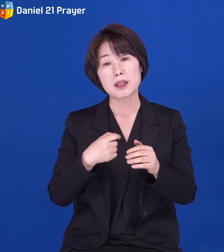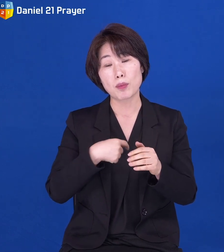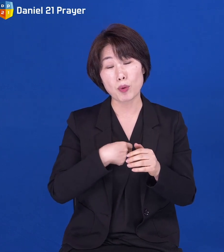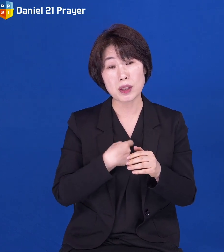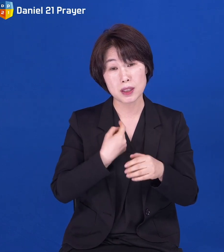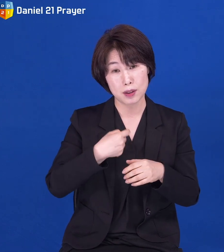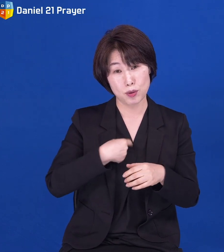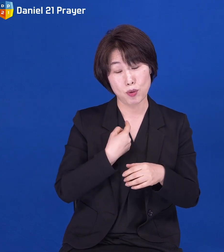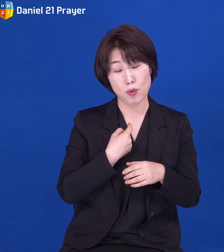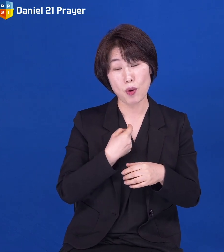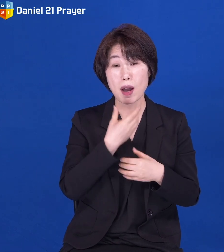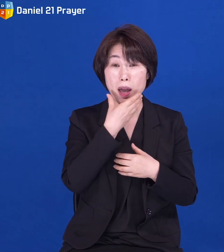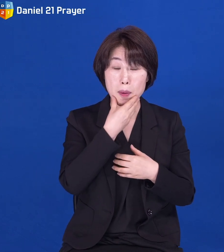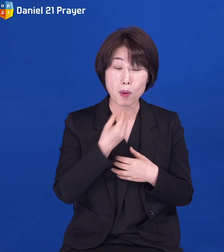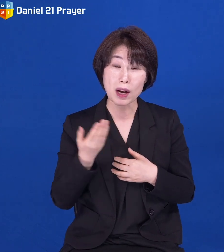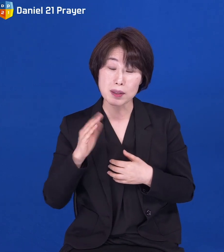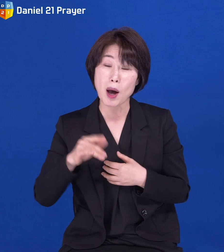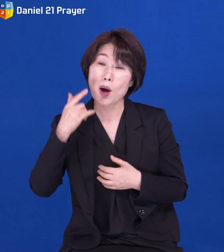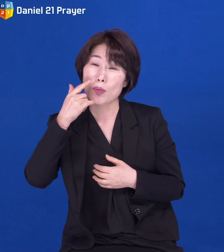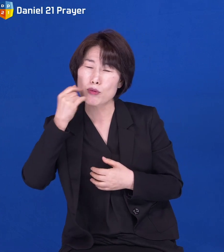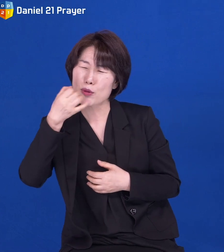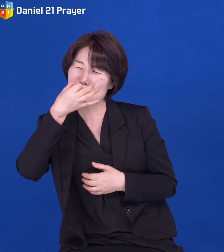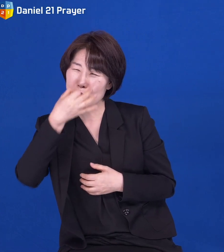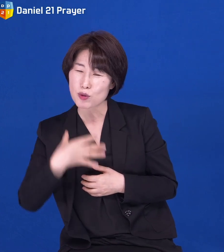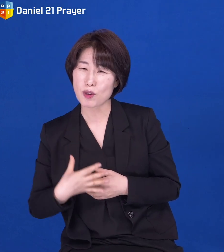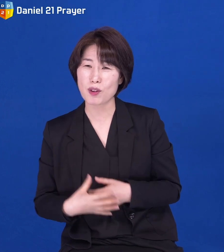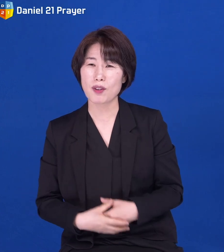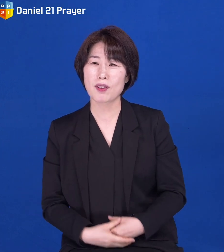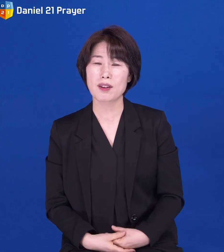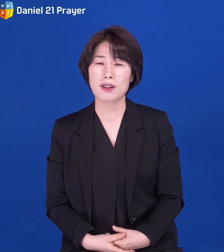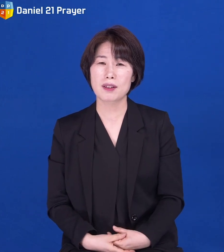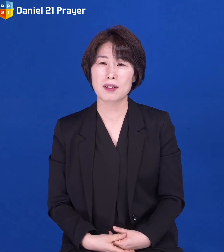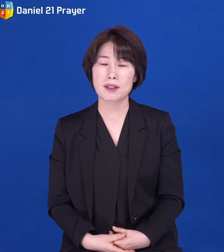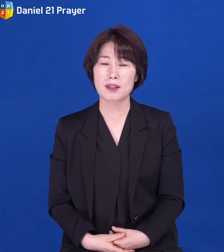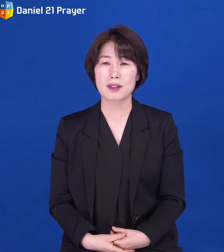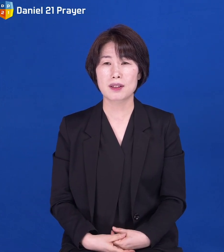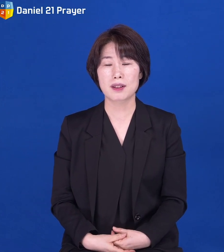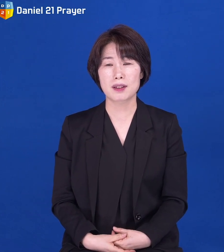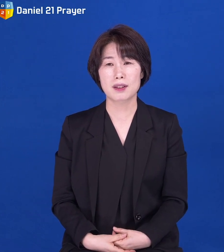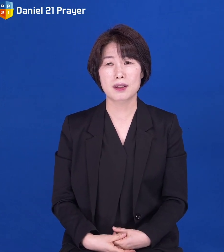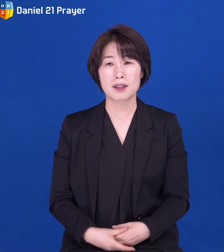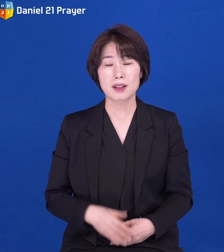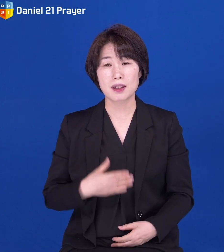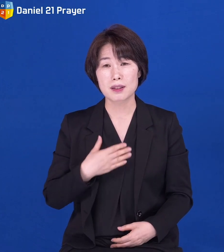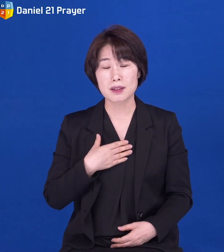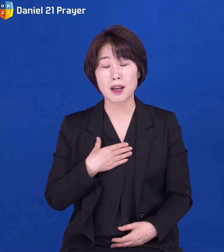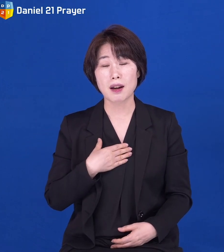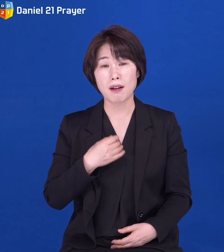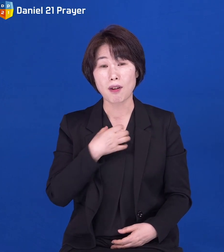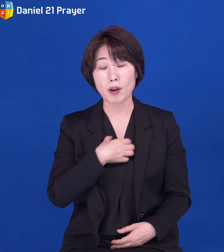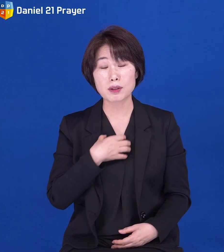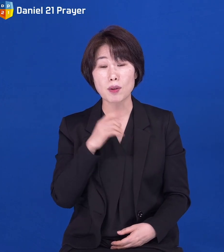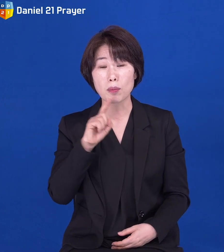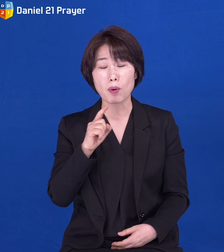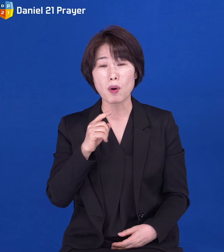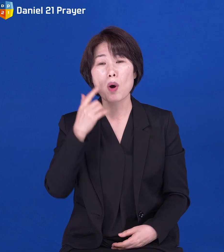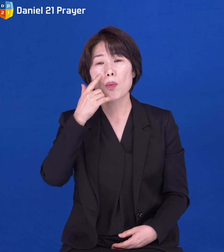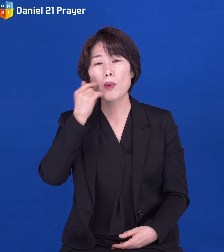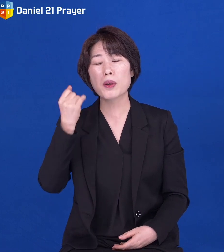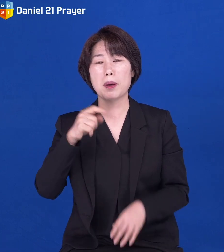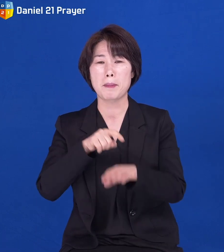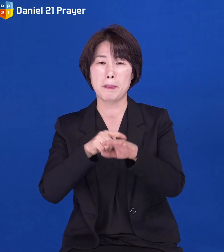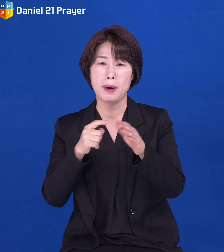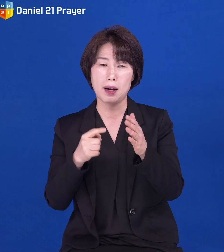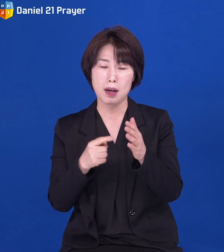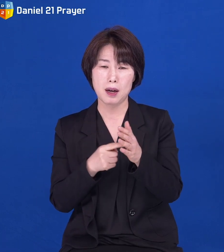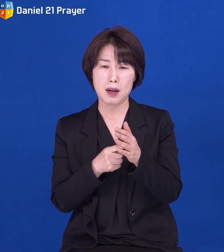살거든요. 근데 제일 저기 불행한 건 아니지만 제일 걱정스러운 건 이제 부모님들 마음인데